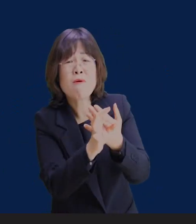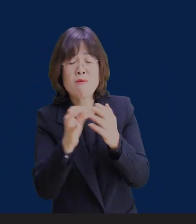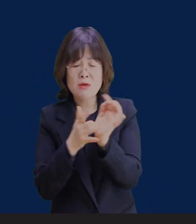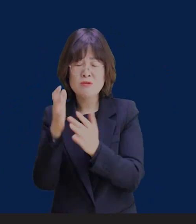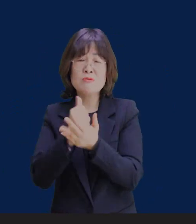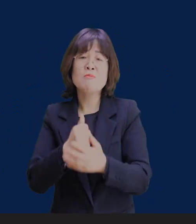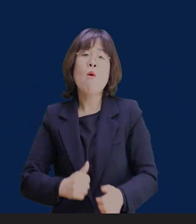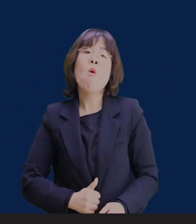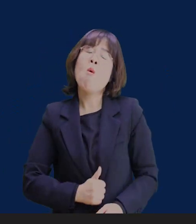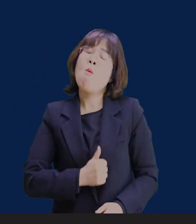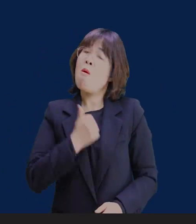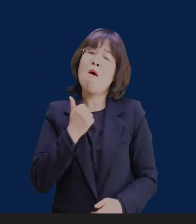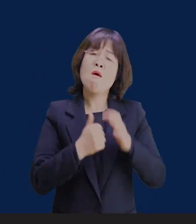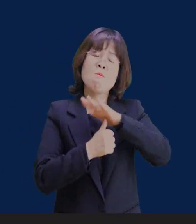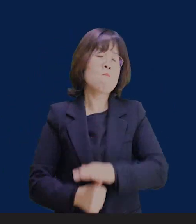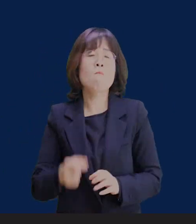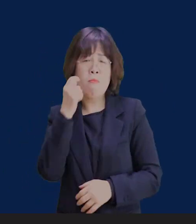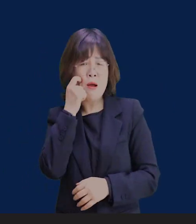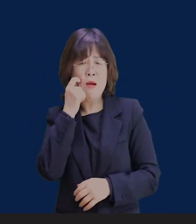분노를 감추지 못하시는 것입니다.